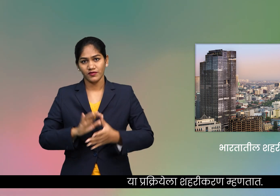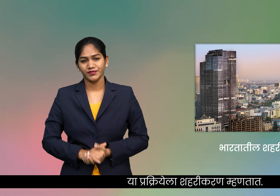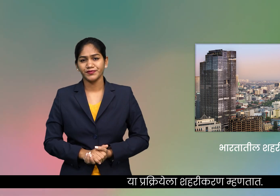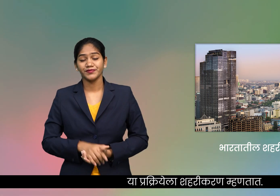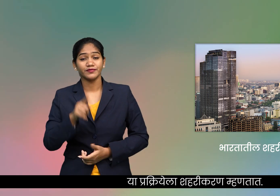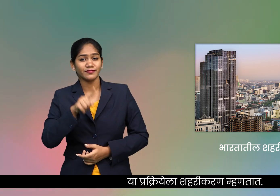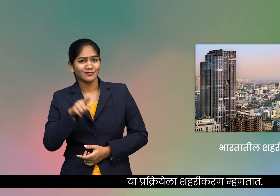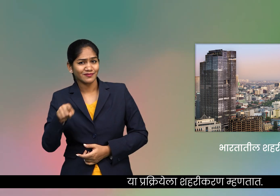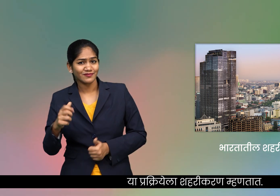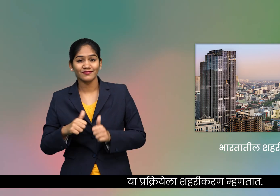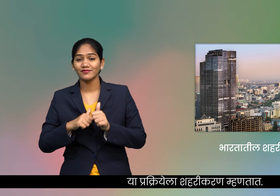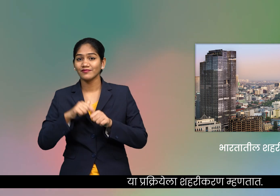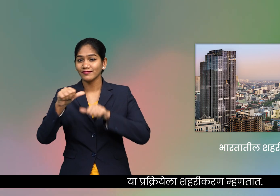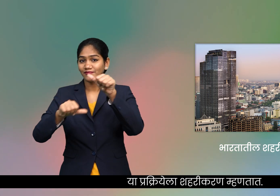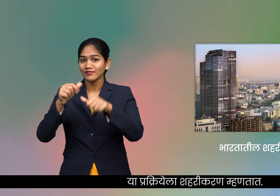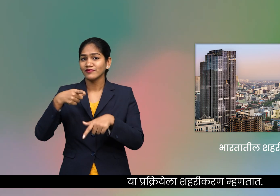या प्रक्रियेला शहरीकरण म्हणतात.